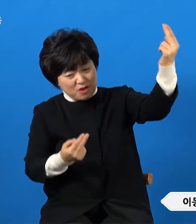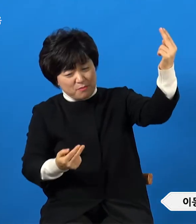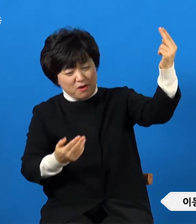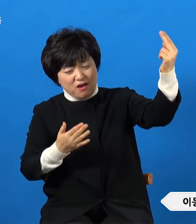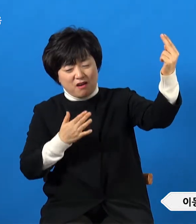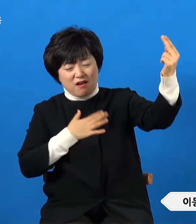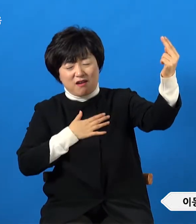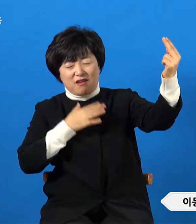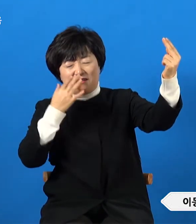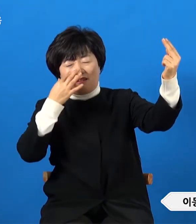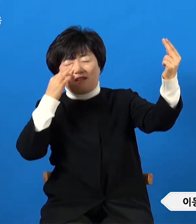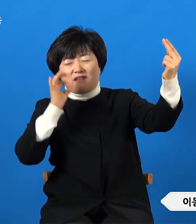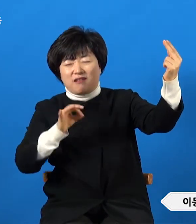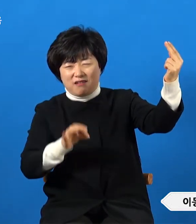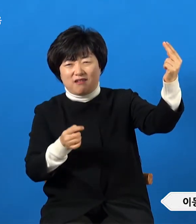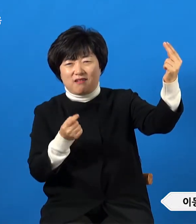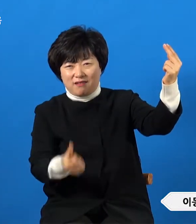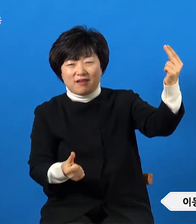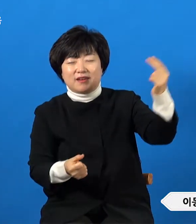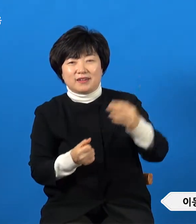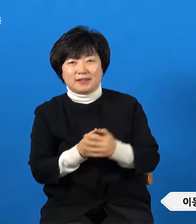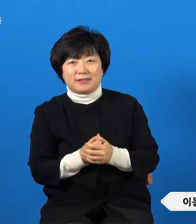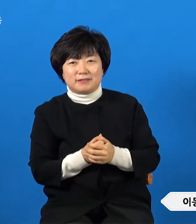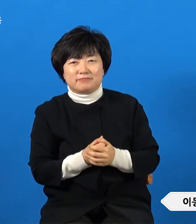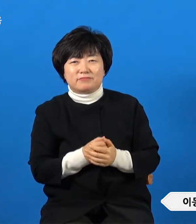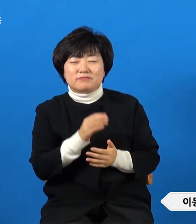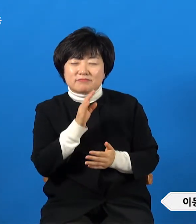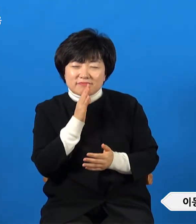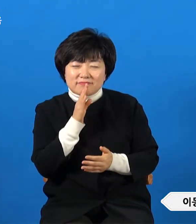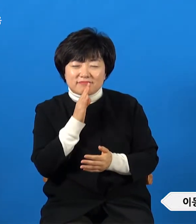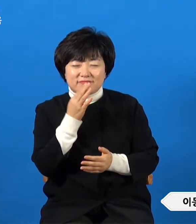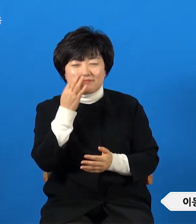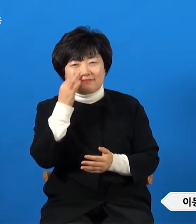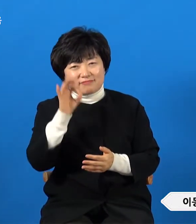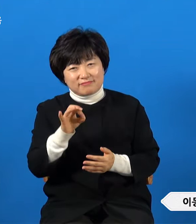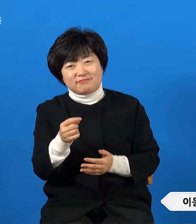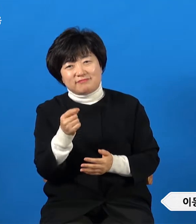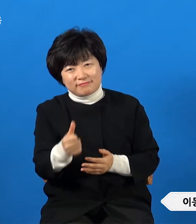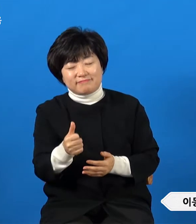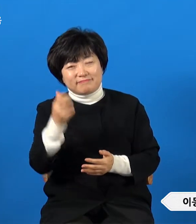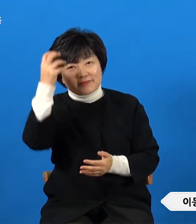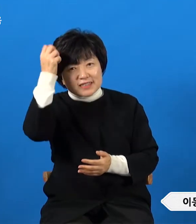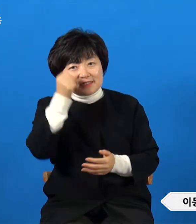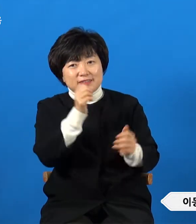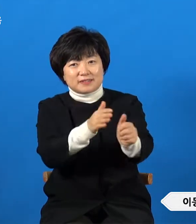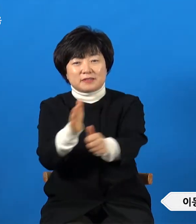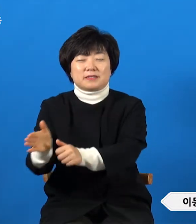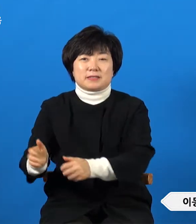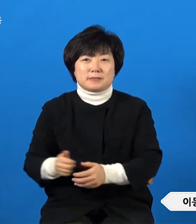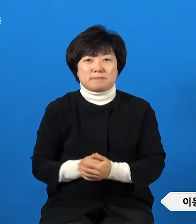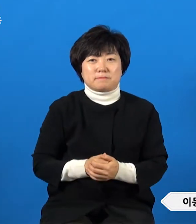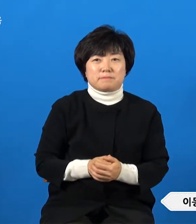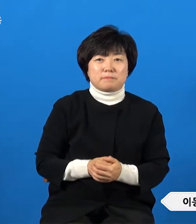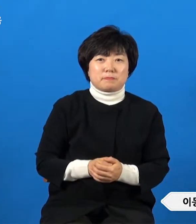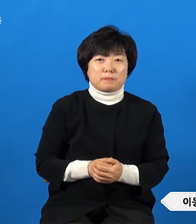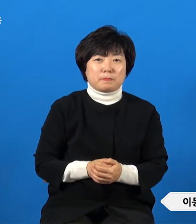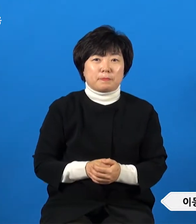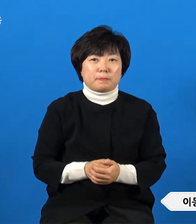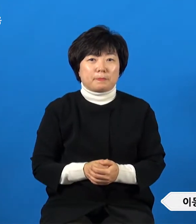아니다. 그것은 정말 아무것도 아니었다. 이걸 기억하시기 바랍니다.